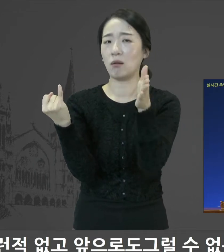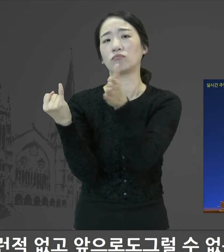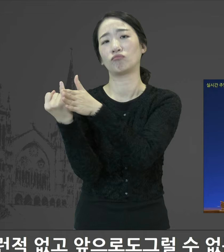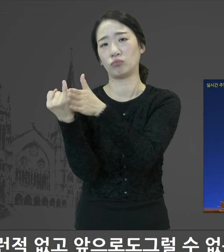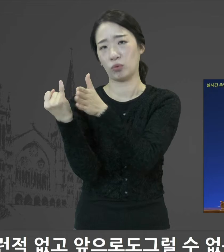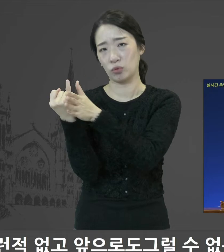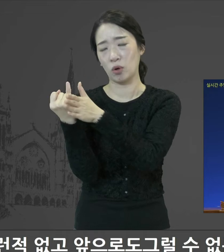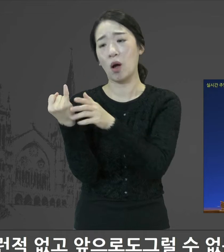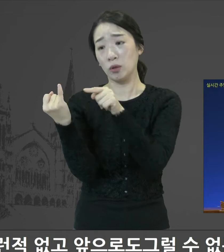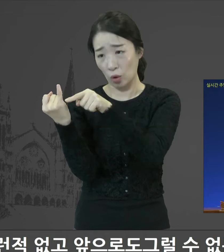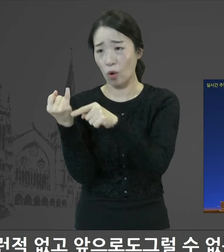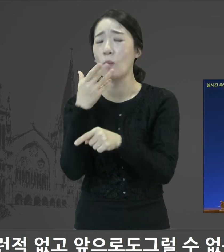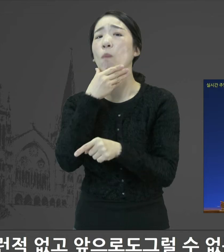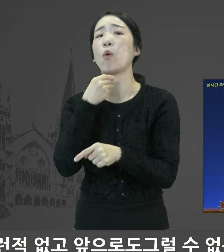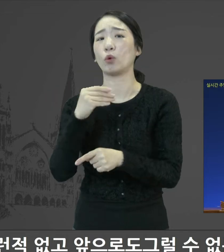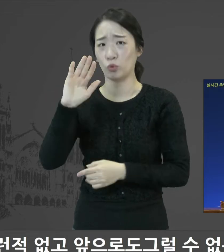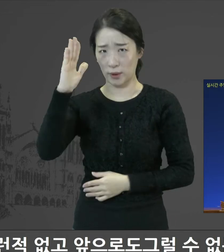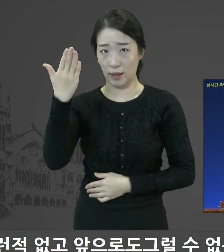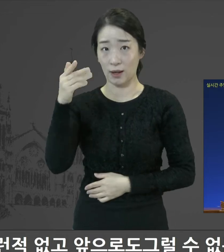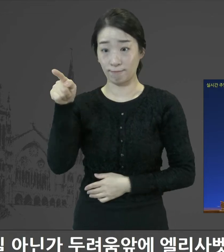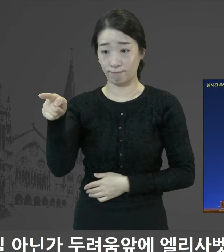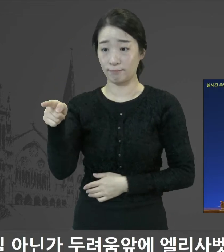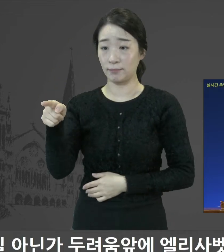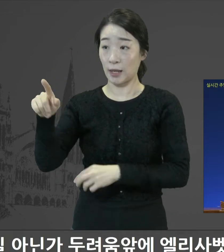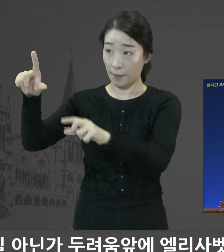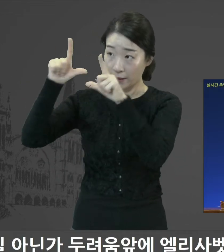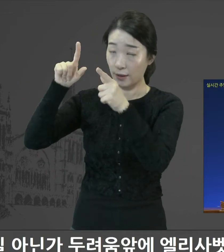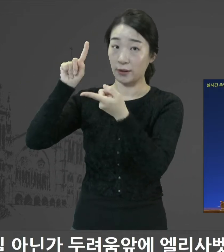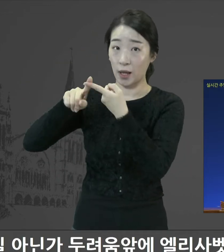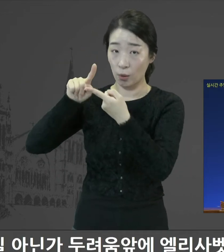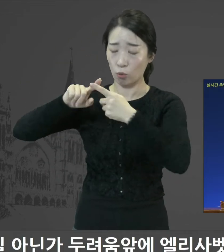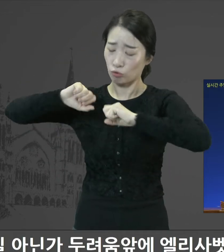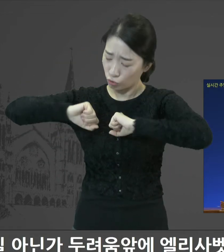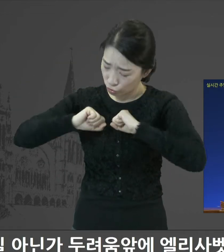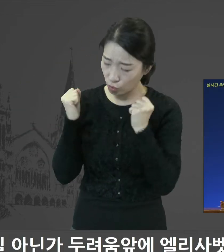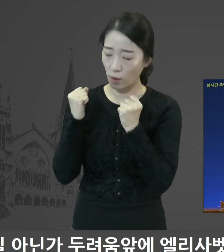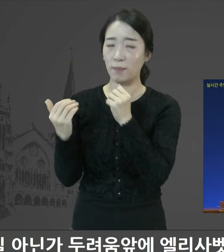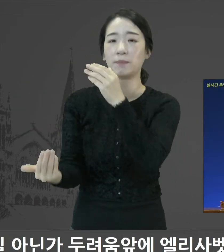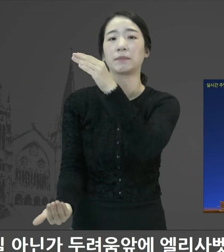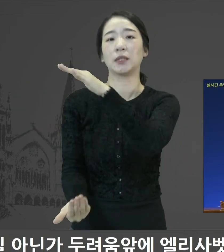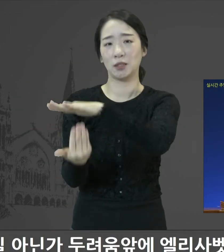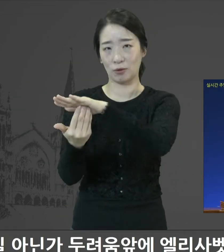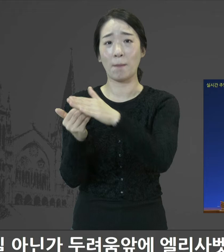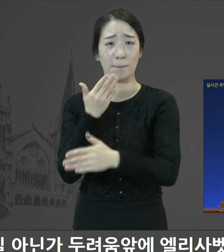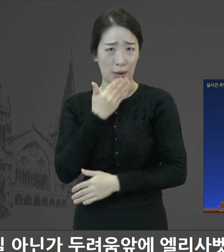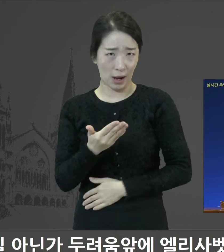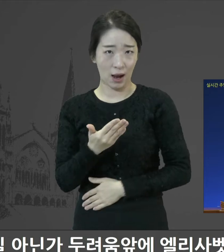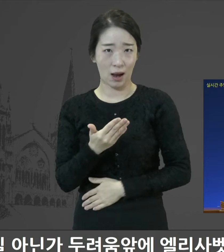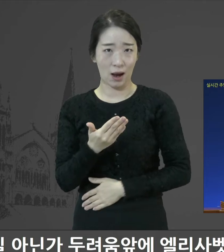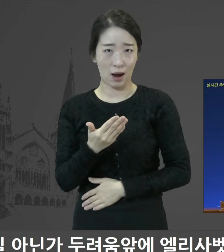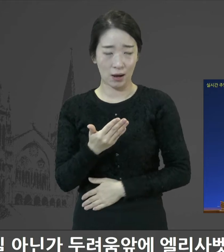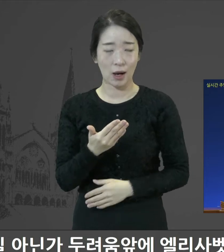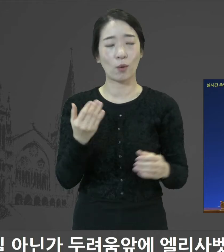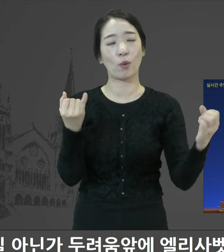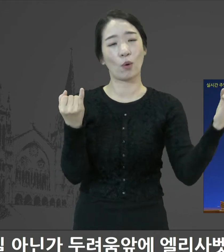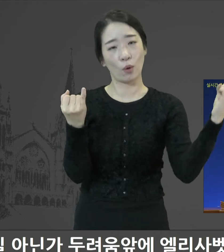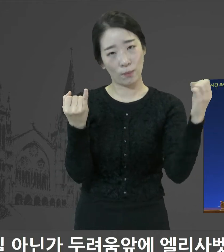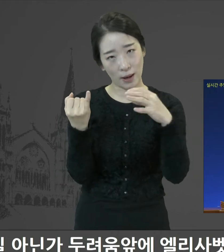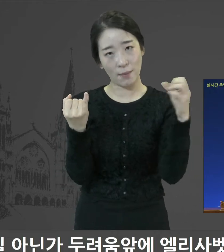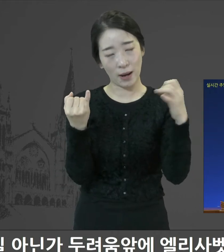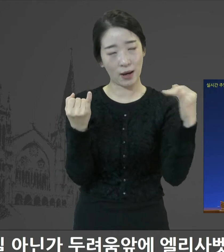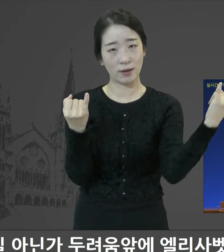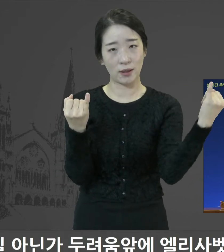그대가 받아들인 순종대로 이루어질 것입니다, 이렇게 선언하는 엘리사벳의 이